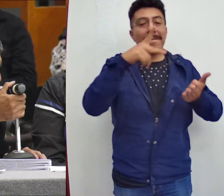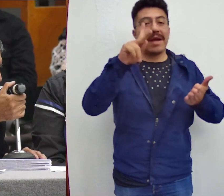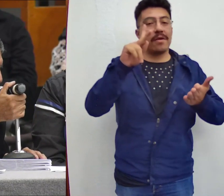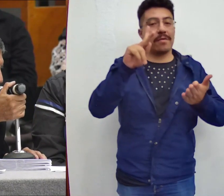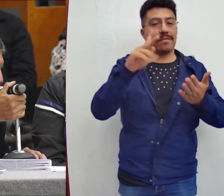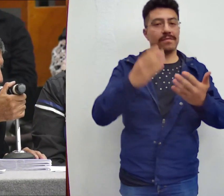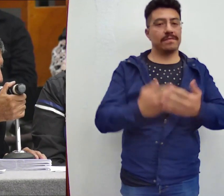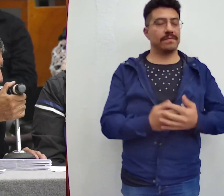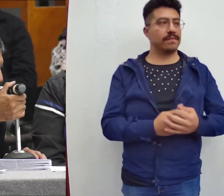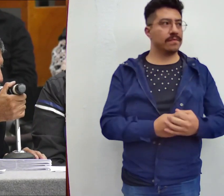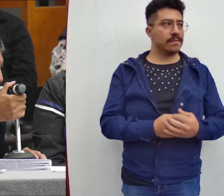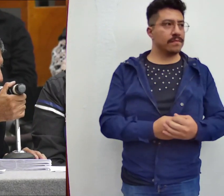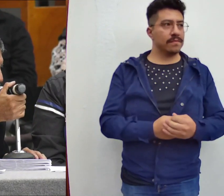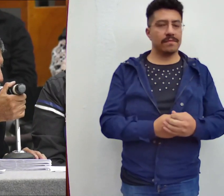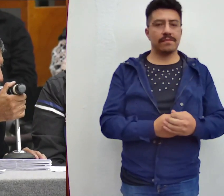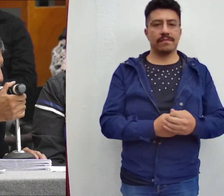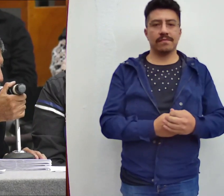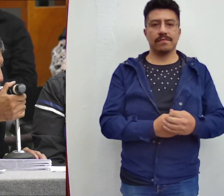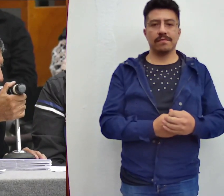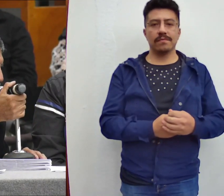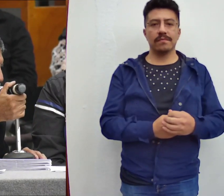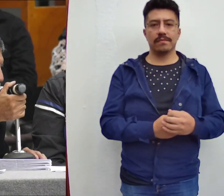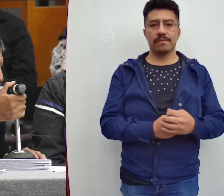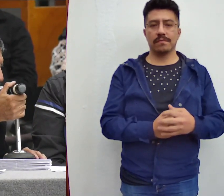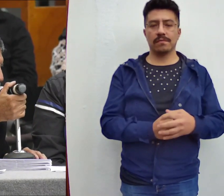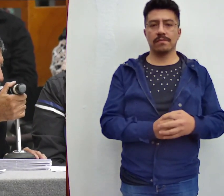Y en algún momento